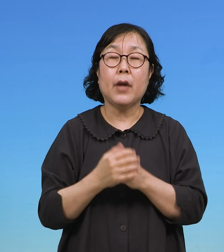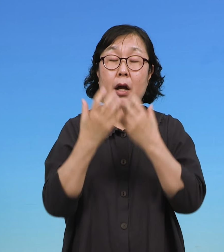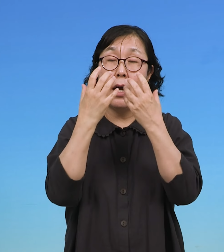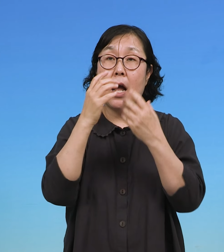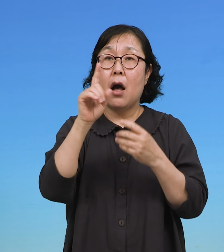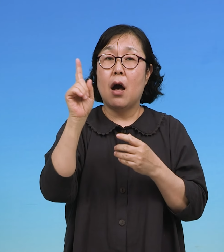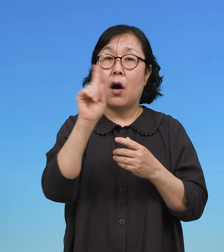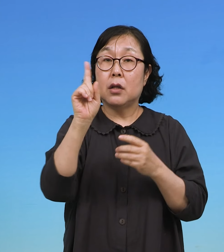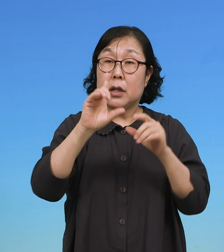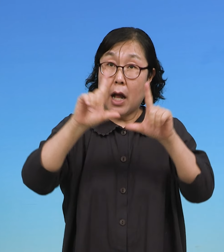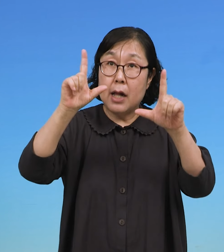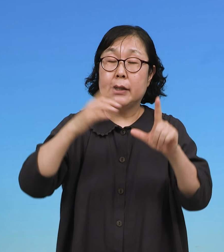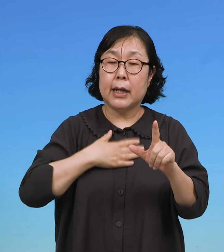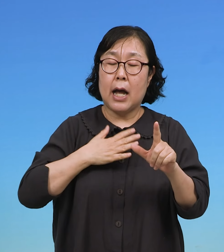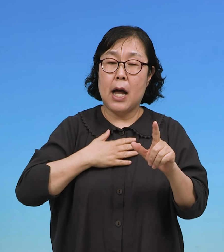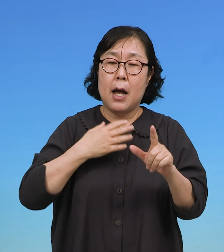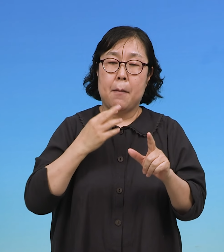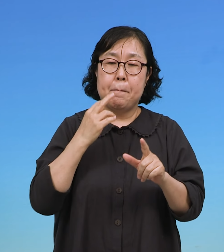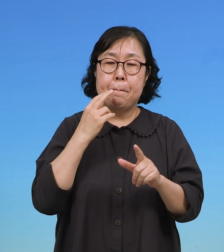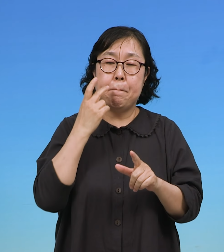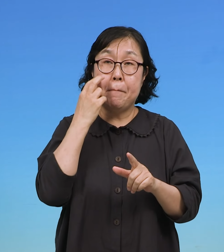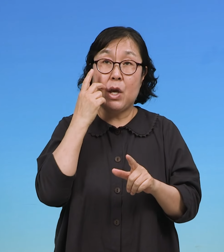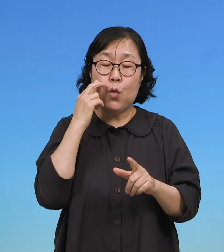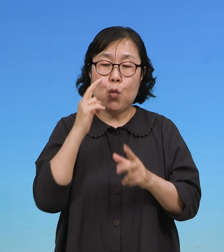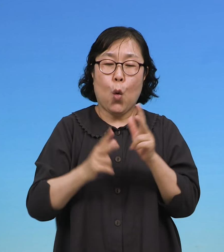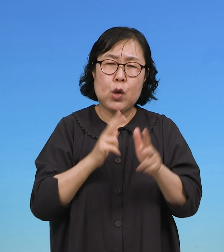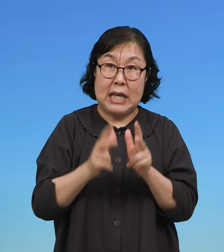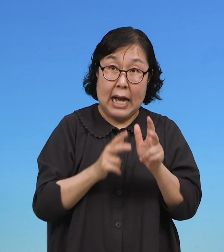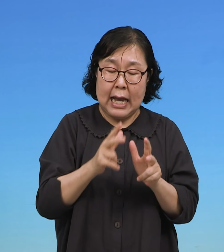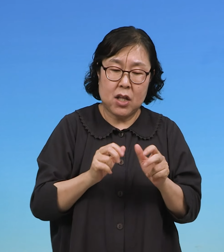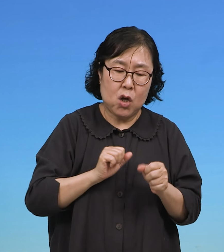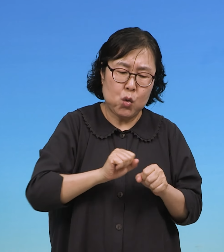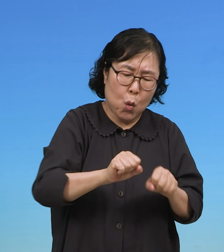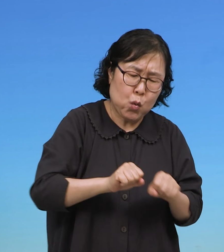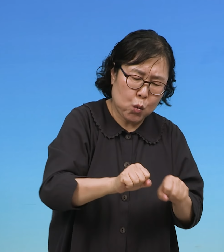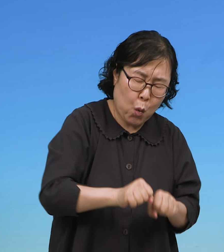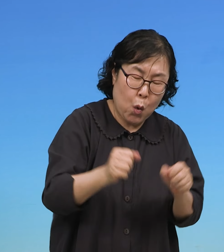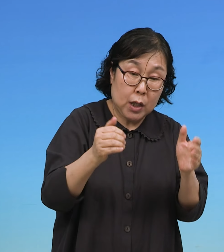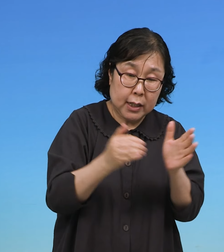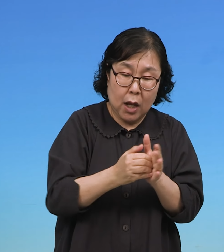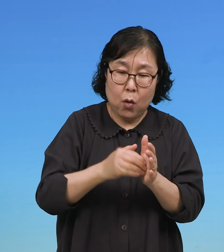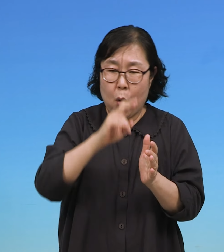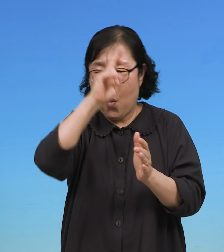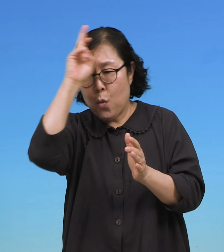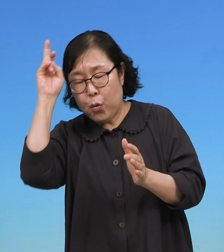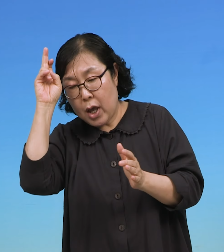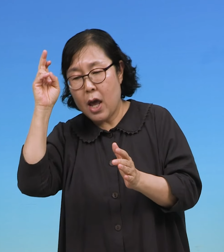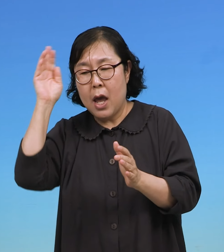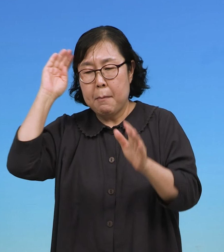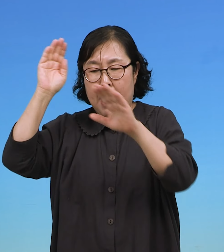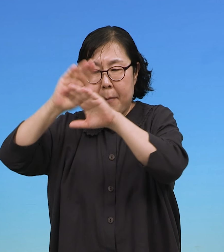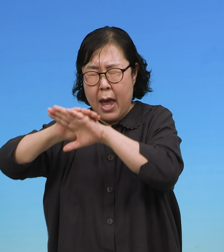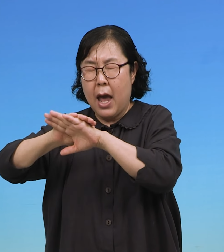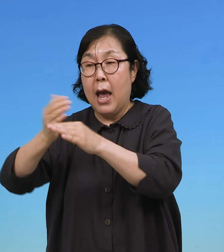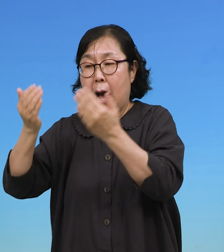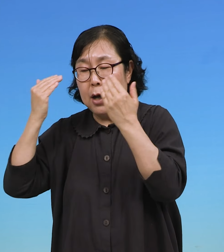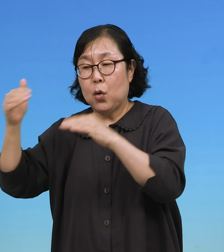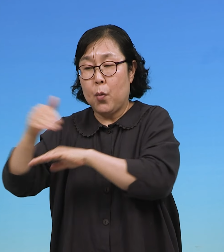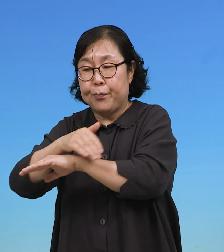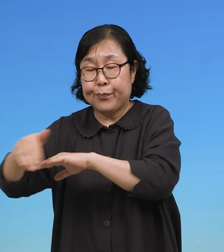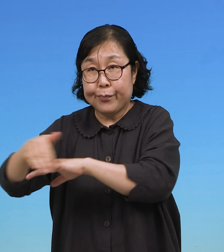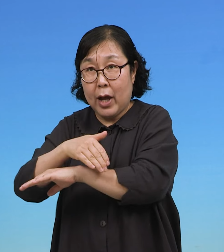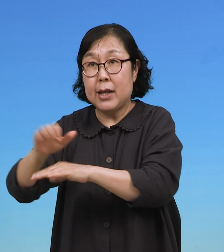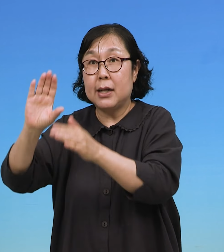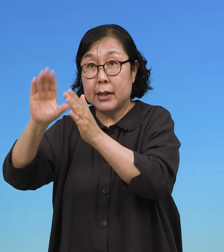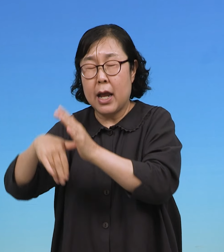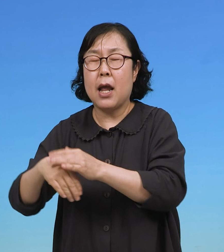제가 아침에 미국 공장에서 청소를 하고 그리고 이제 오후에 야간 학교를 다니고 하던 그런 때인데요. 이제